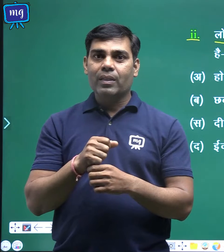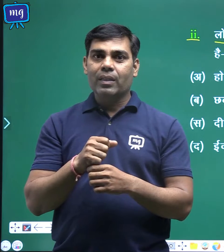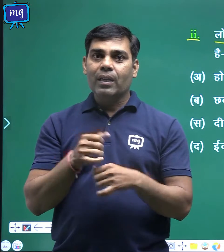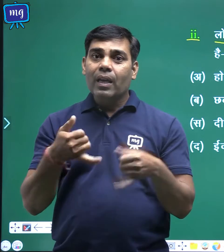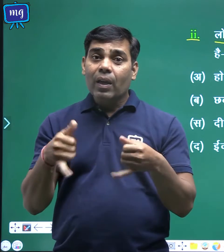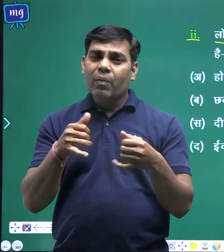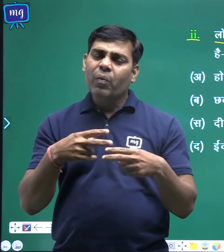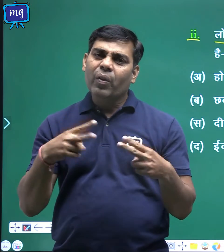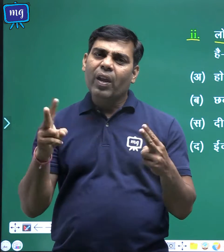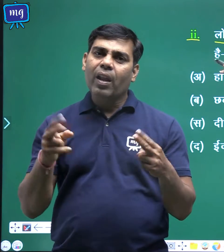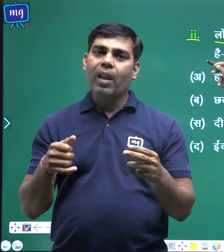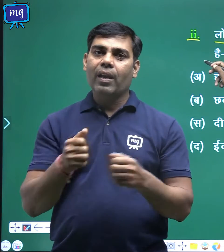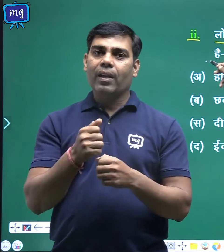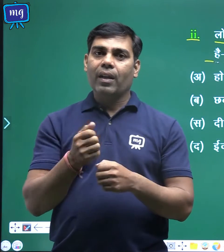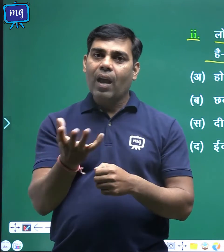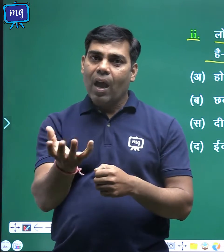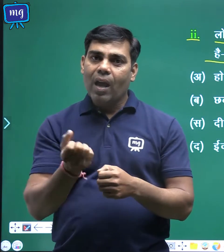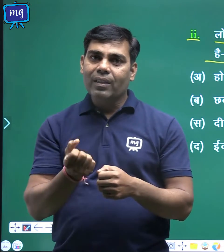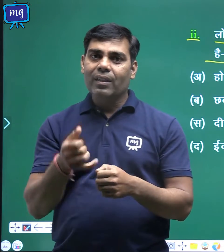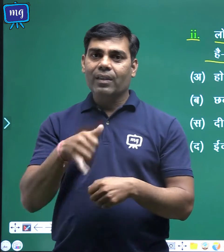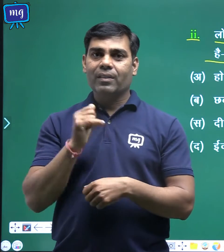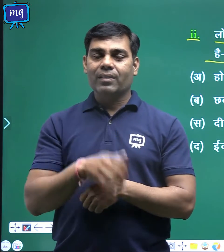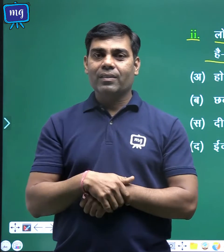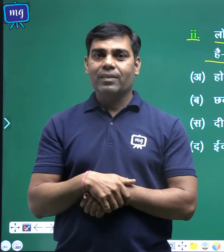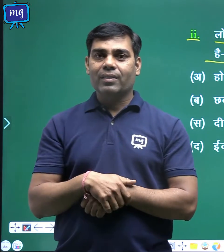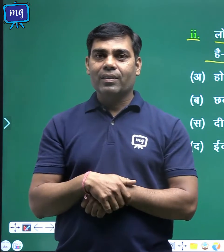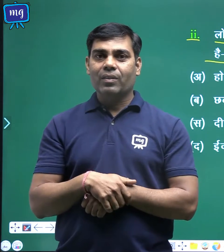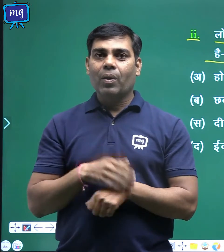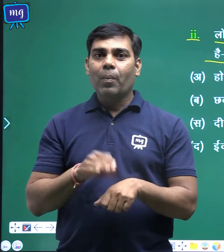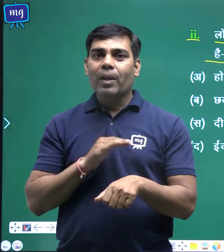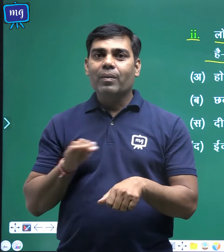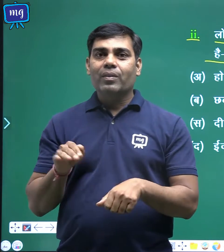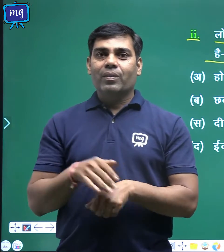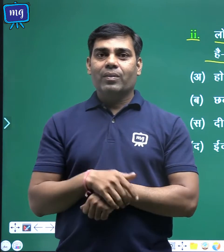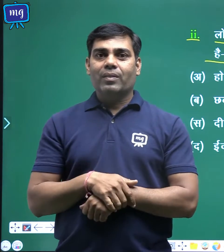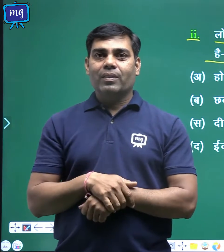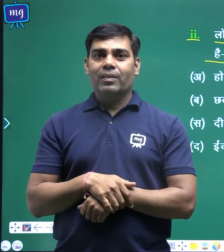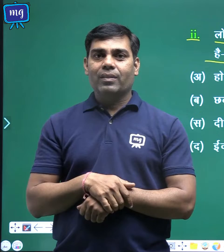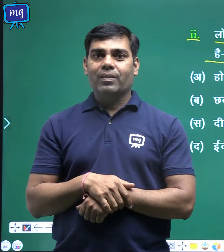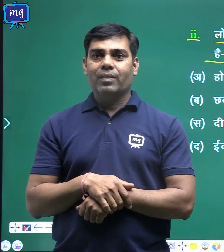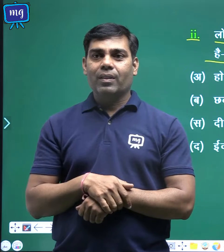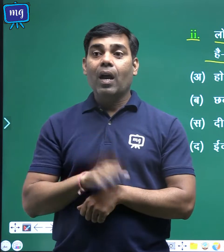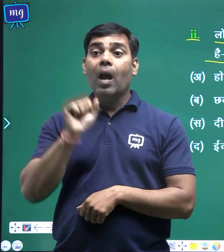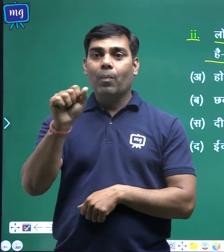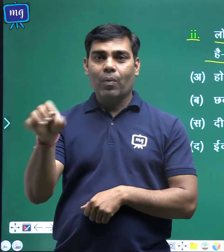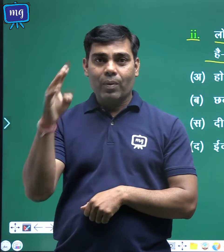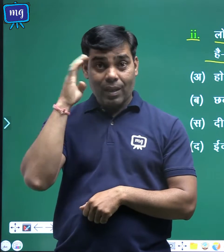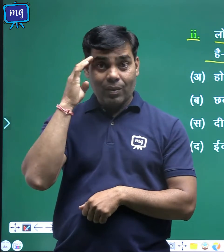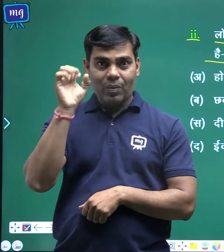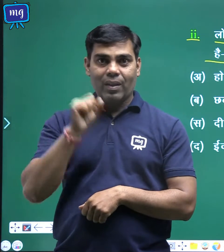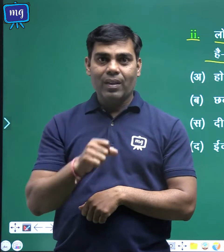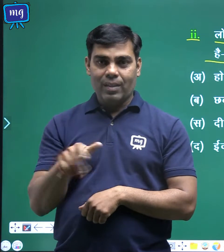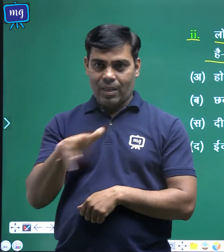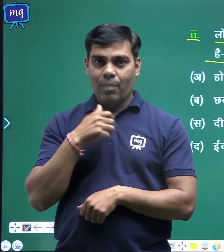झांकी लेकर आती है। प्यारे बच्चों, आपको याद होगा